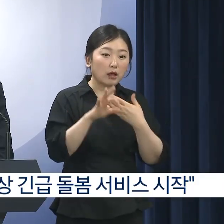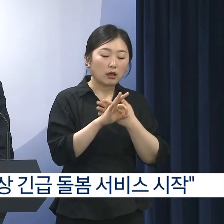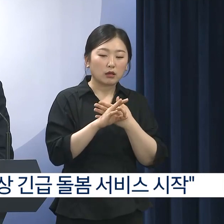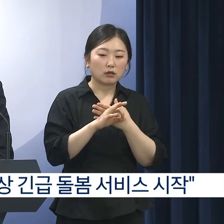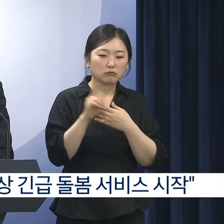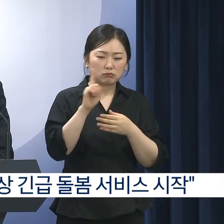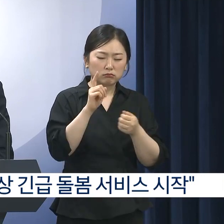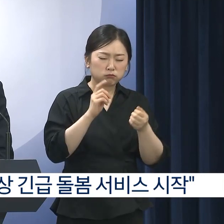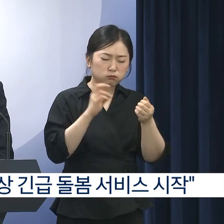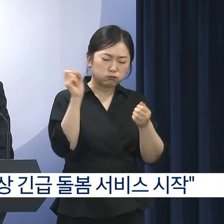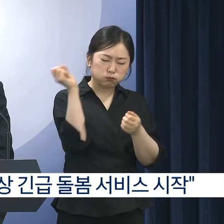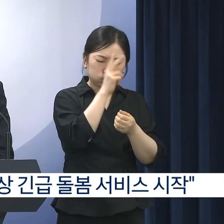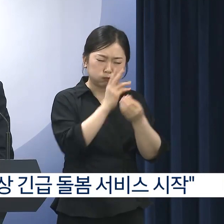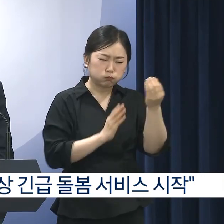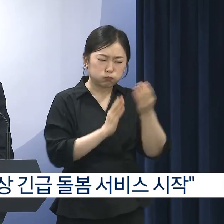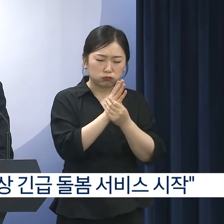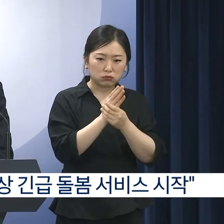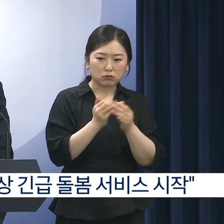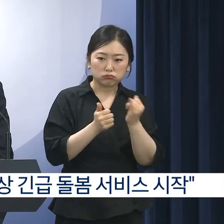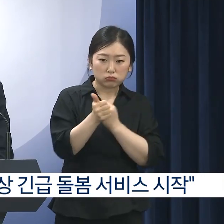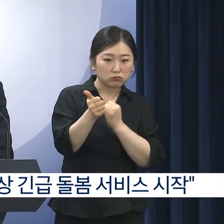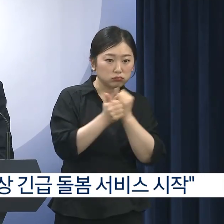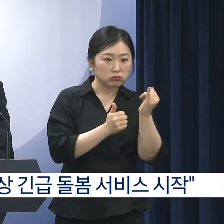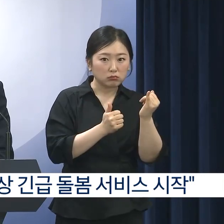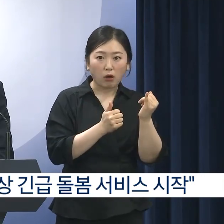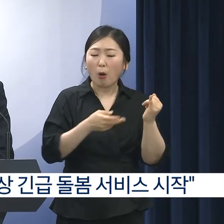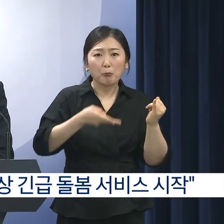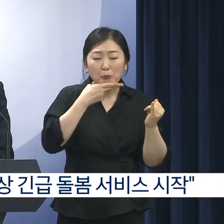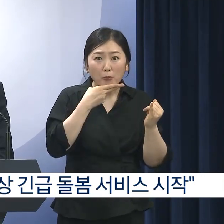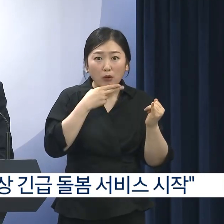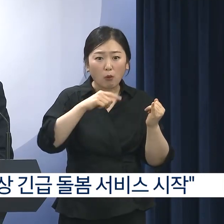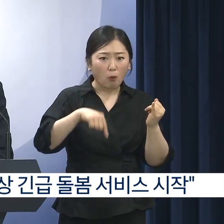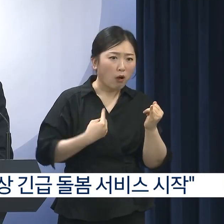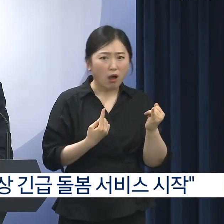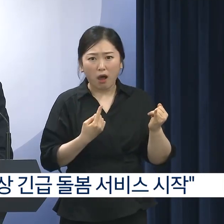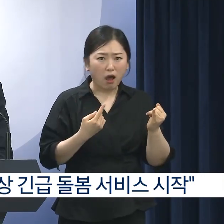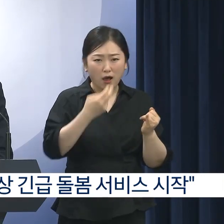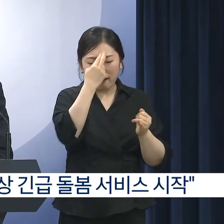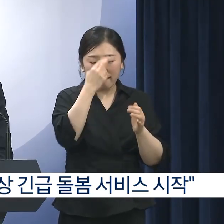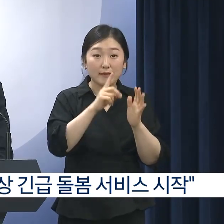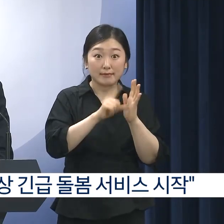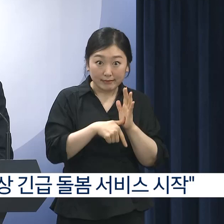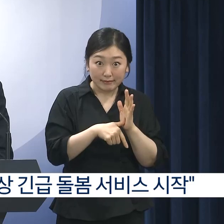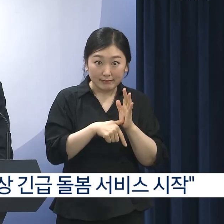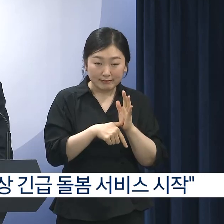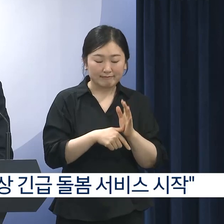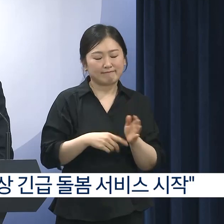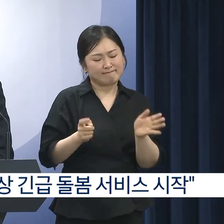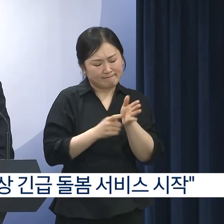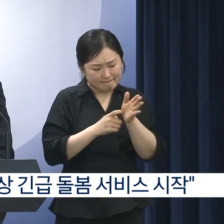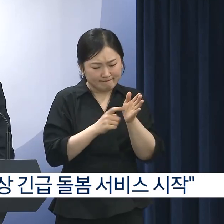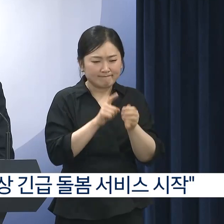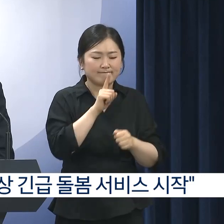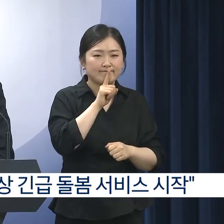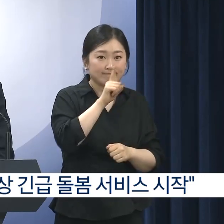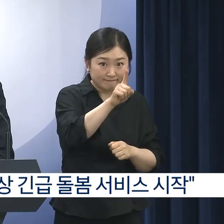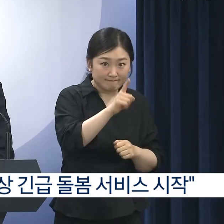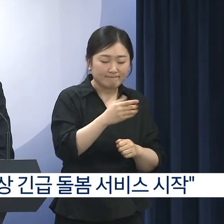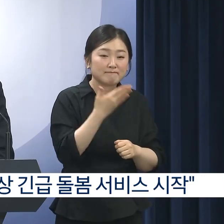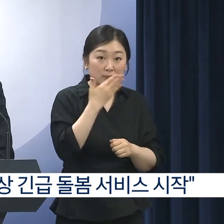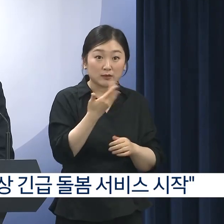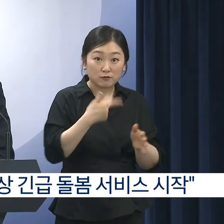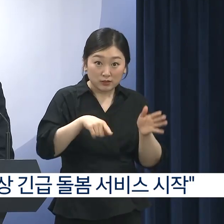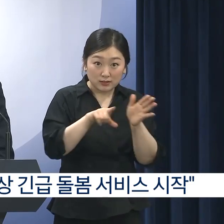경우에 긴급한 돌봄이 필요한 경우가 있습니다. 이런 경우에 신속하게 돌봄을 제공할 수 있도록 저희가 기재부하고